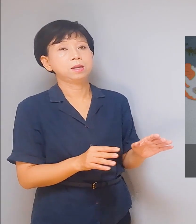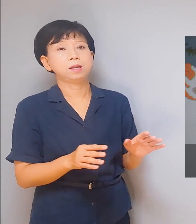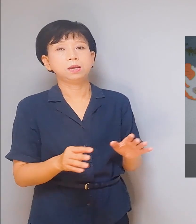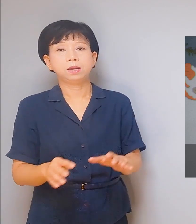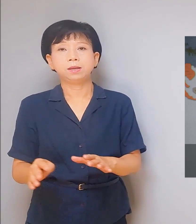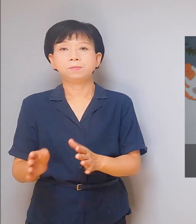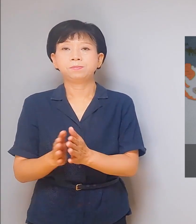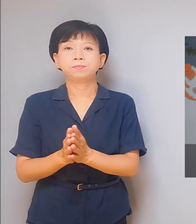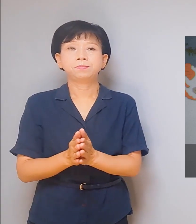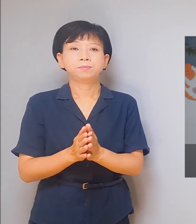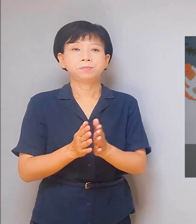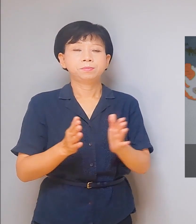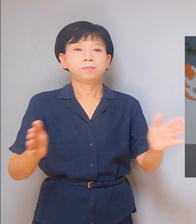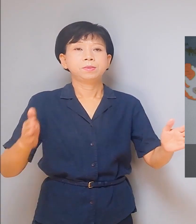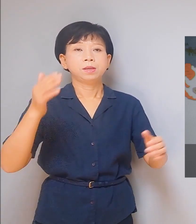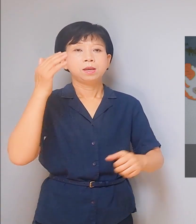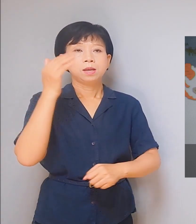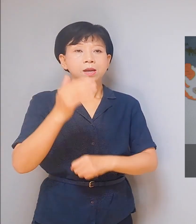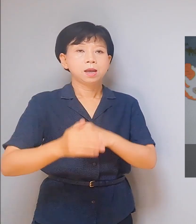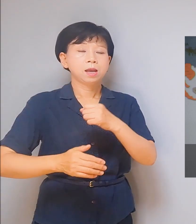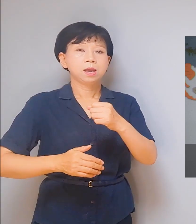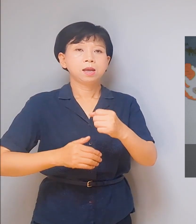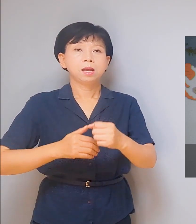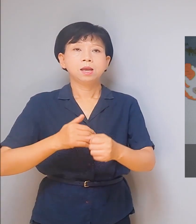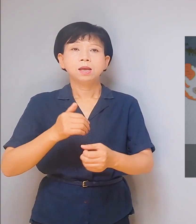하나님은 우리의 피난처가